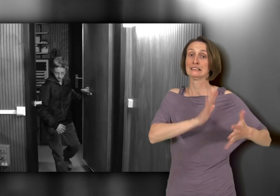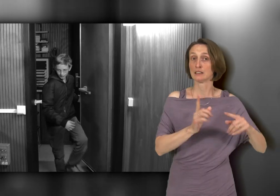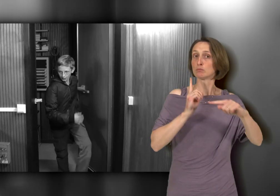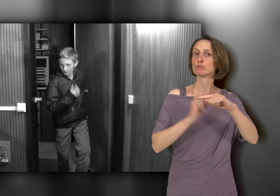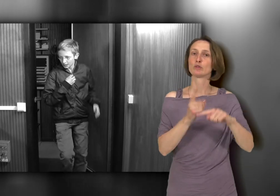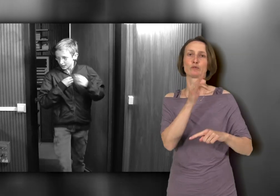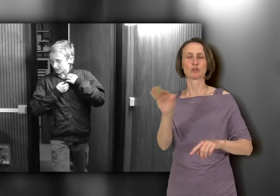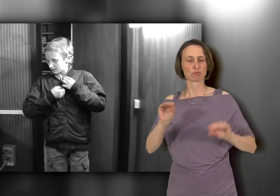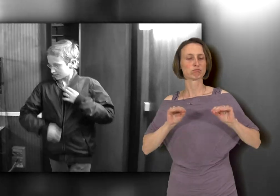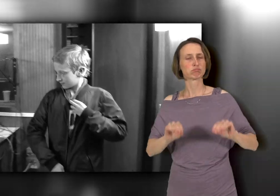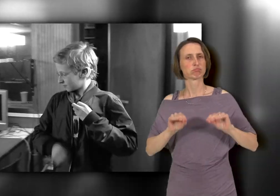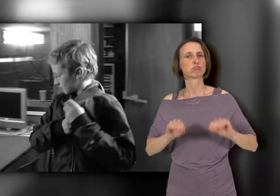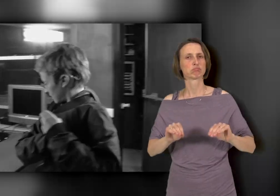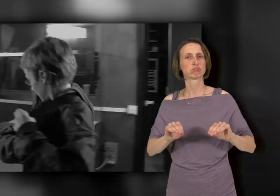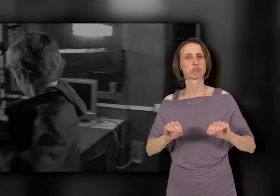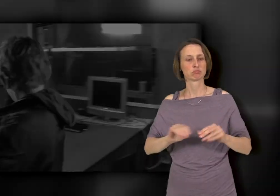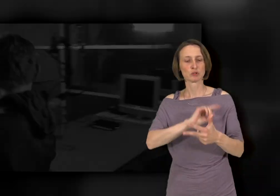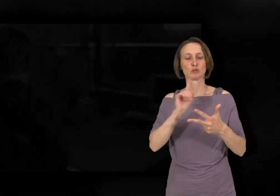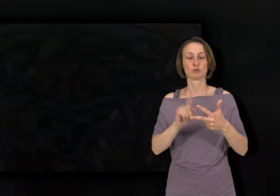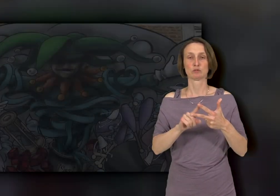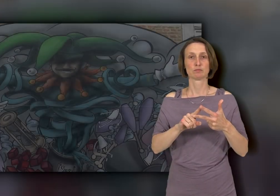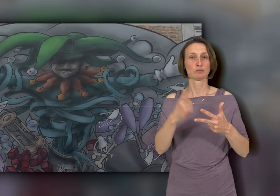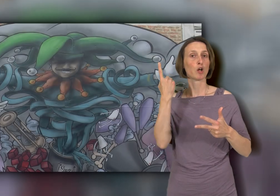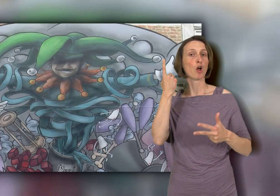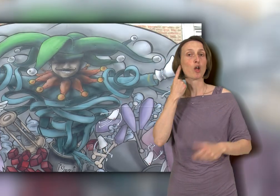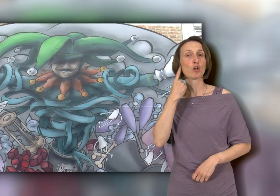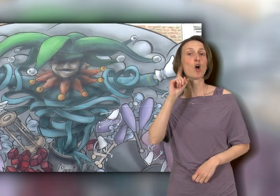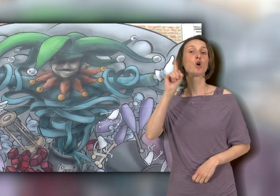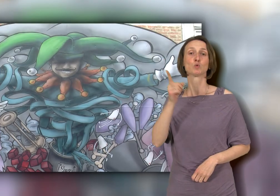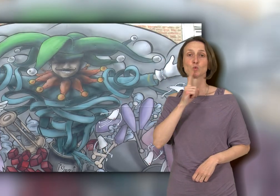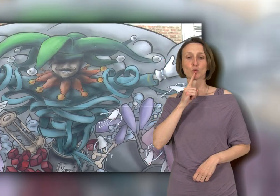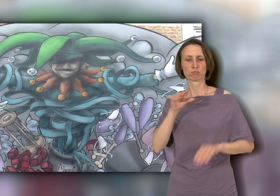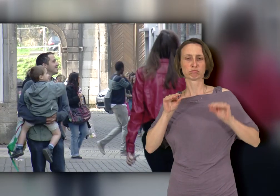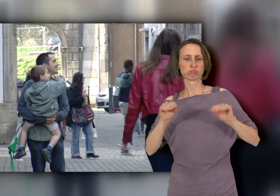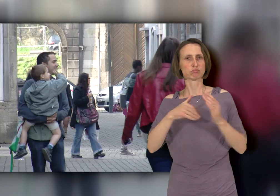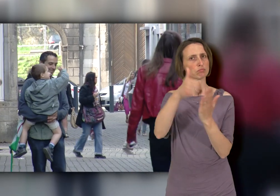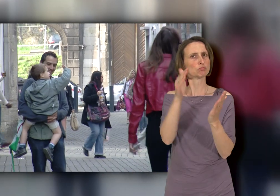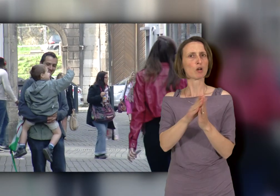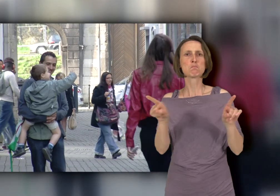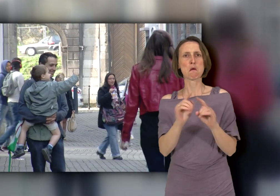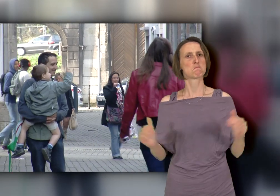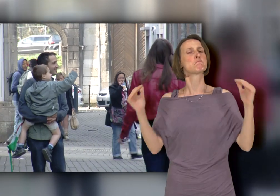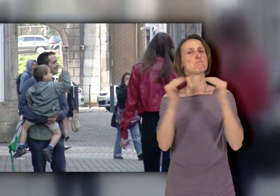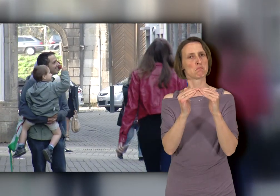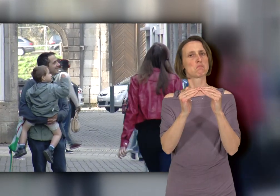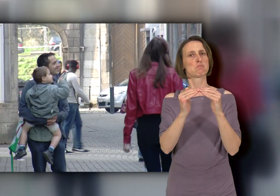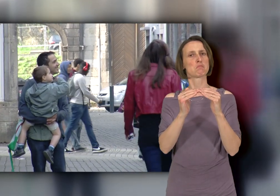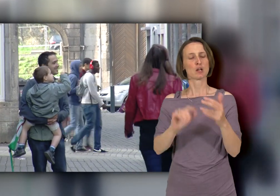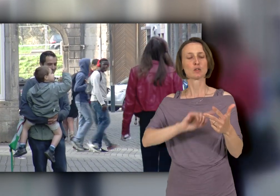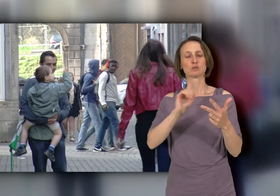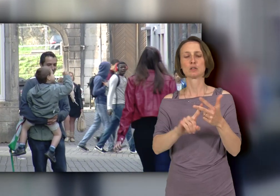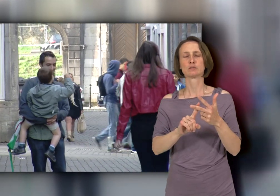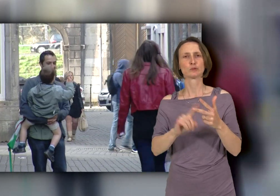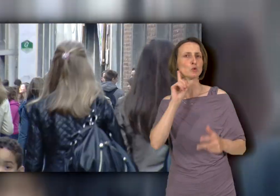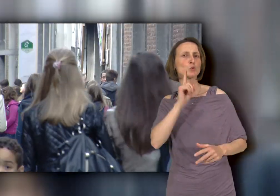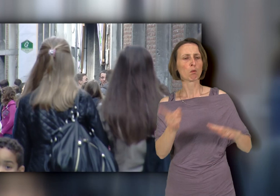classe, tous les échanges, il y a accès du matin au soir, et pas seulement une heure par ici, une heure par là, ou carrément pas du tout. Et donc ce sont vraiment